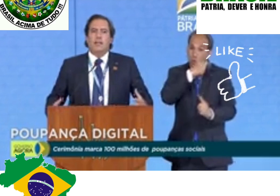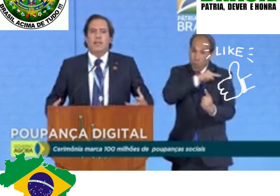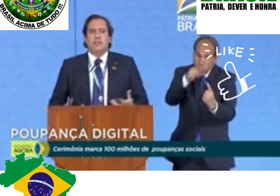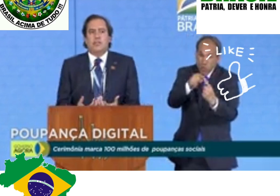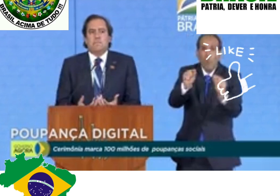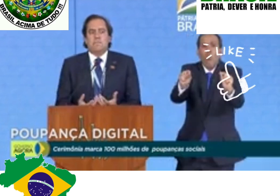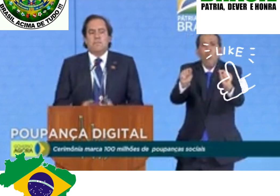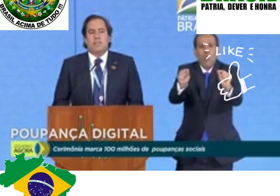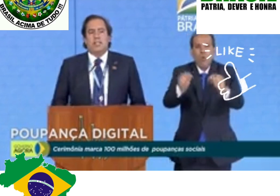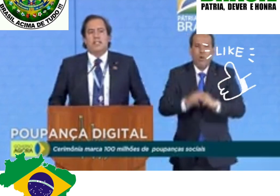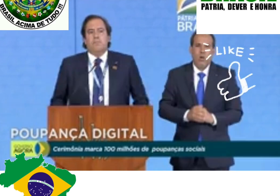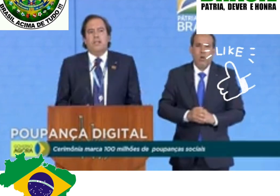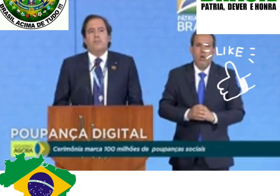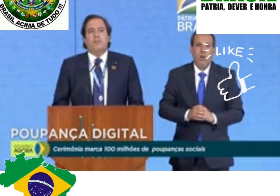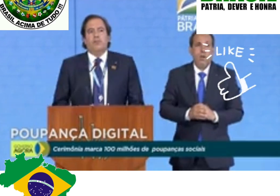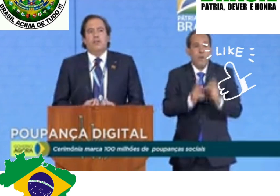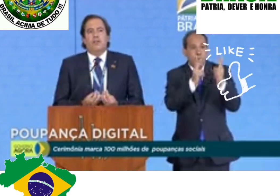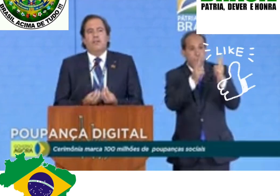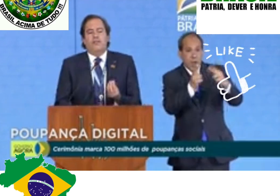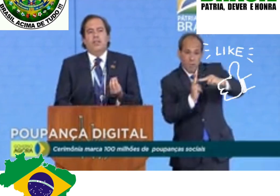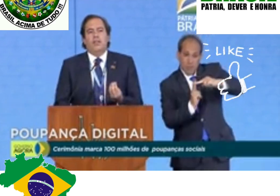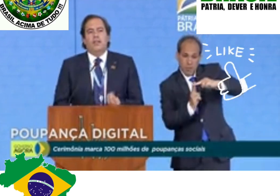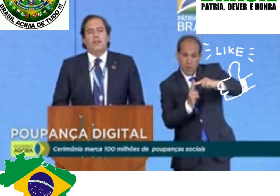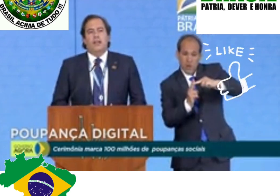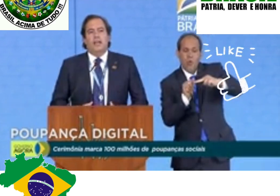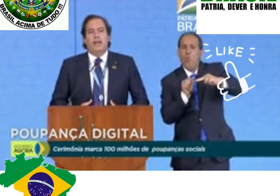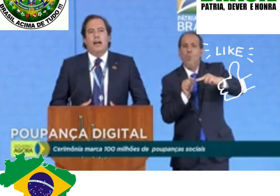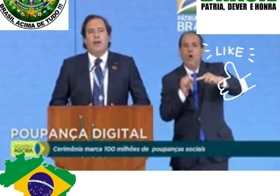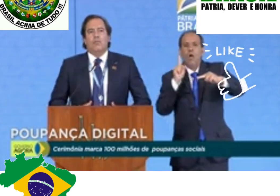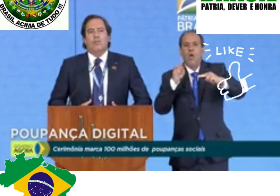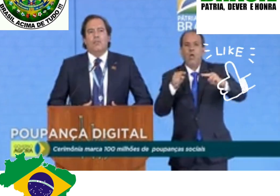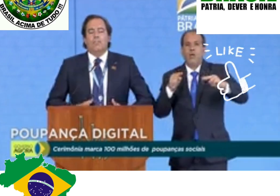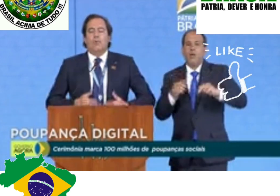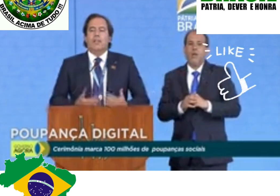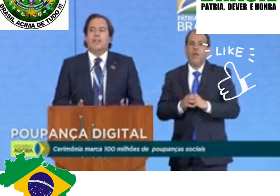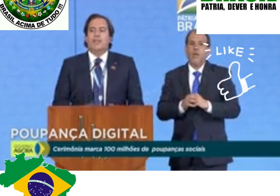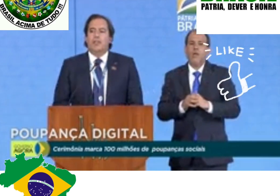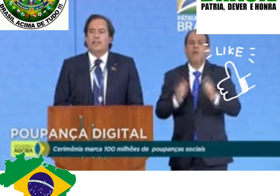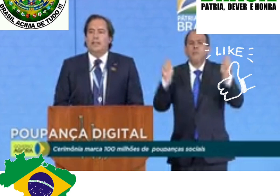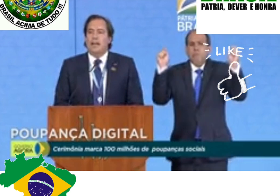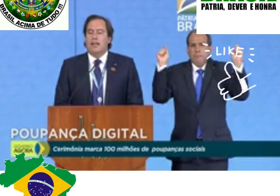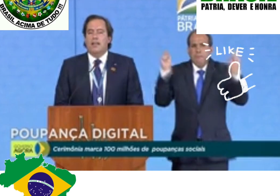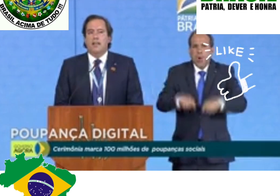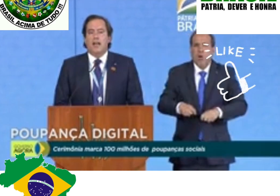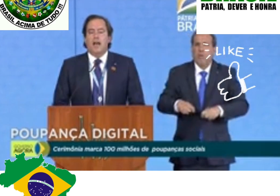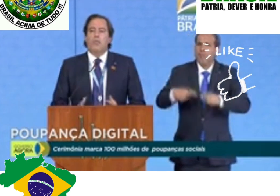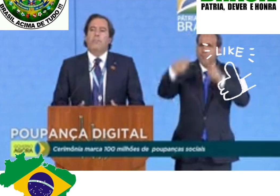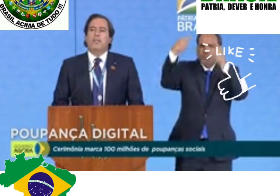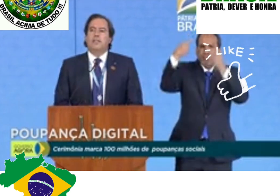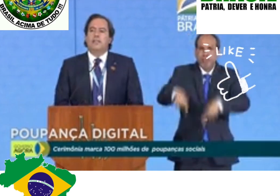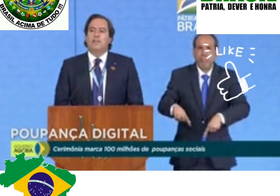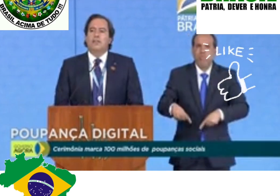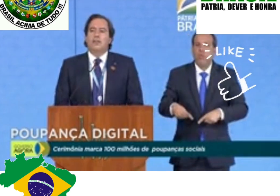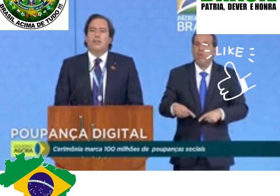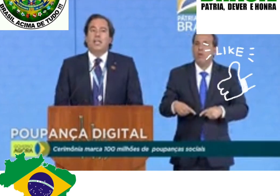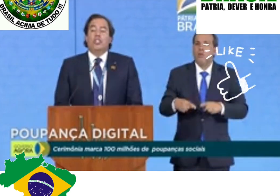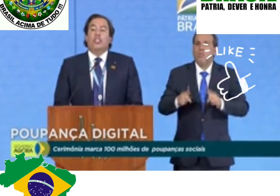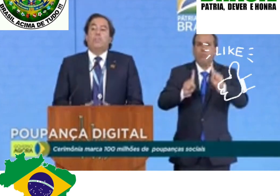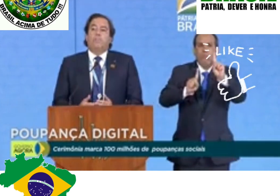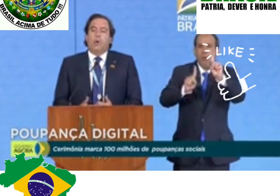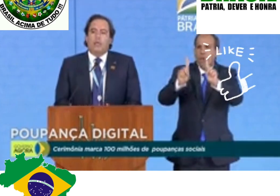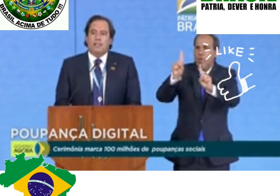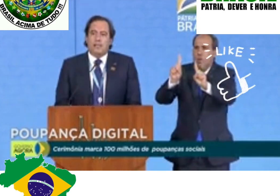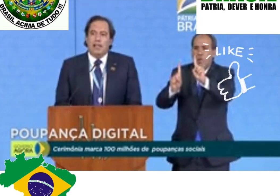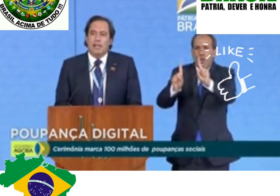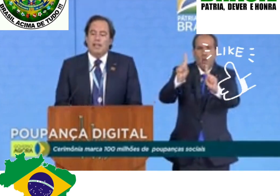é exatamente que esse banco vire algo que possa enfrentar a competição, que a